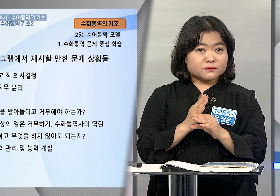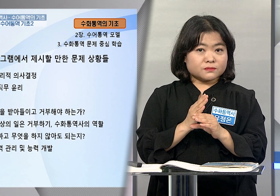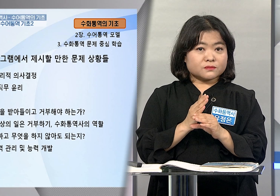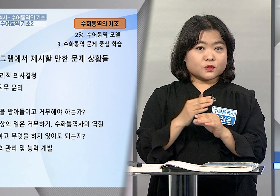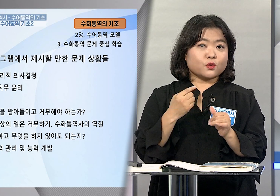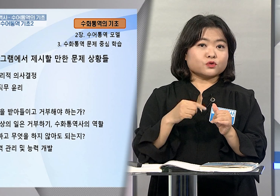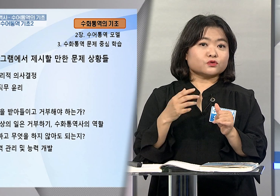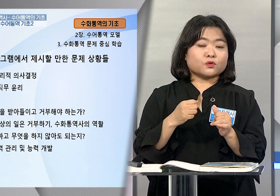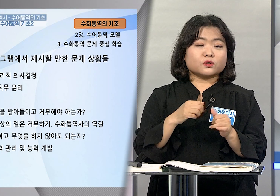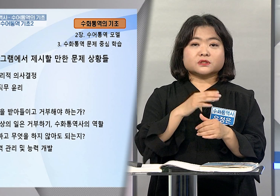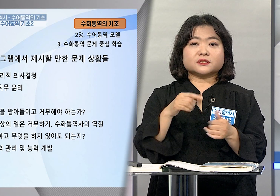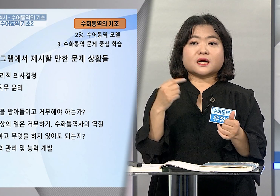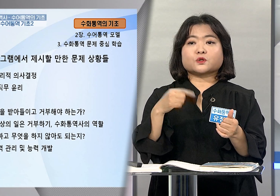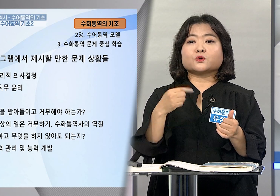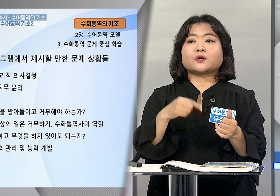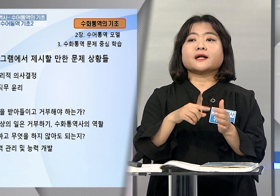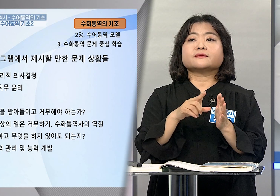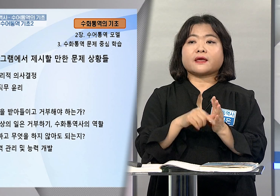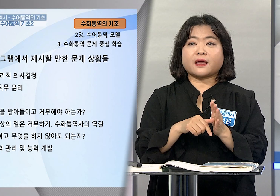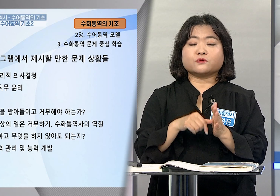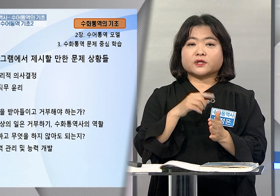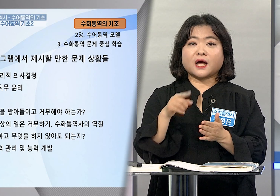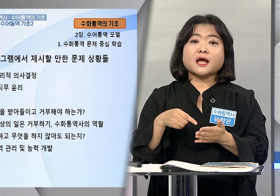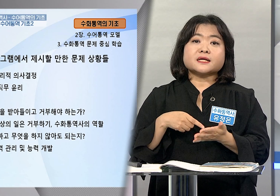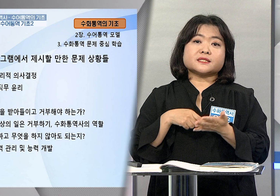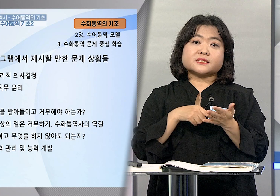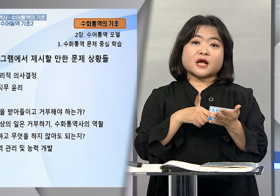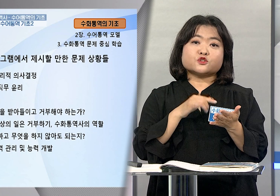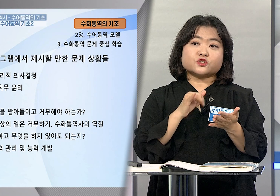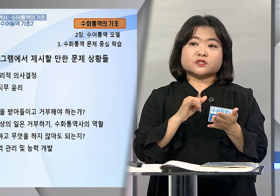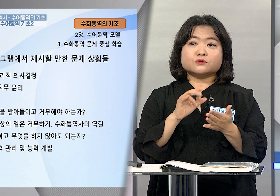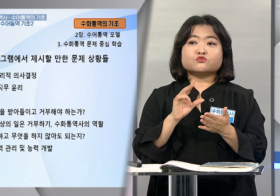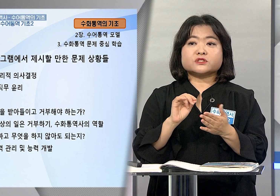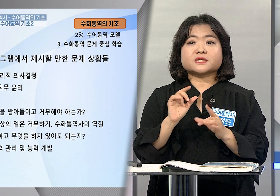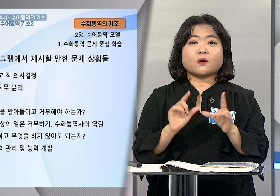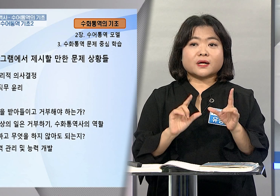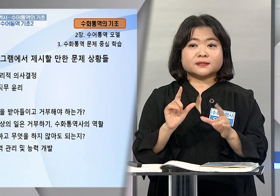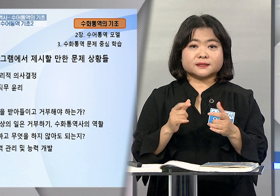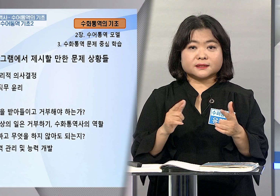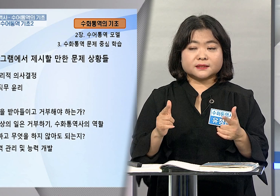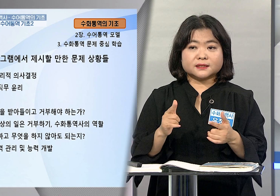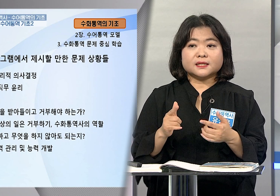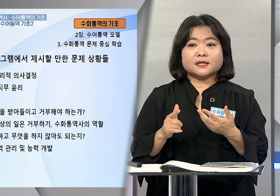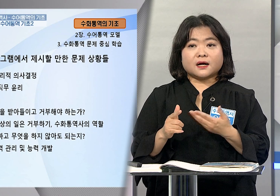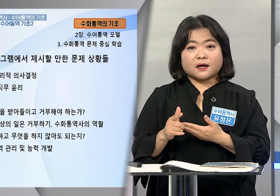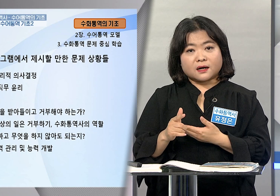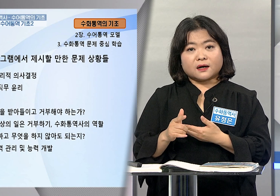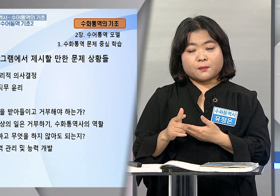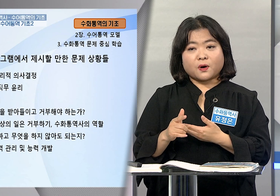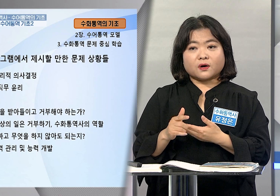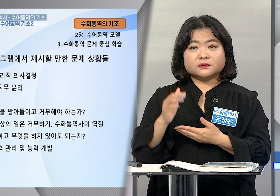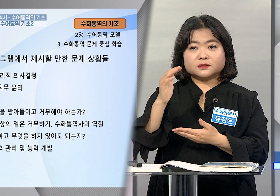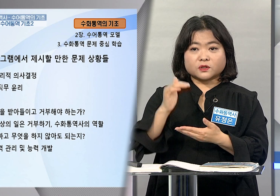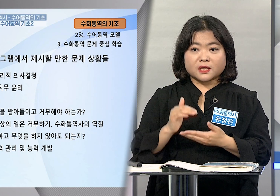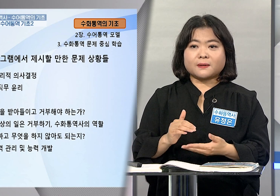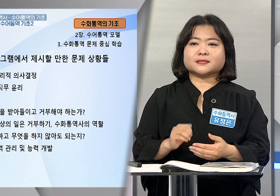중심 교육으로 그들을 교육할 때 우리가 제시할 수 있는 문제 상황들을 한번 정리해